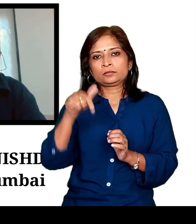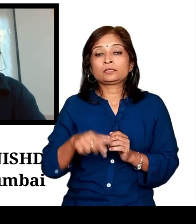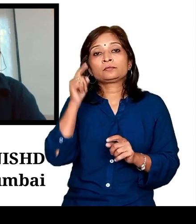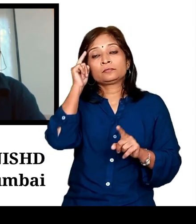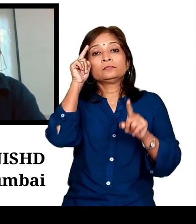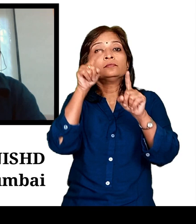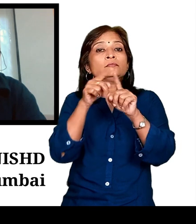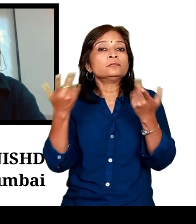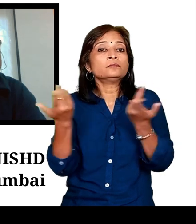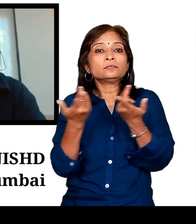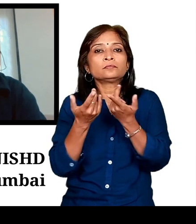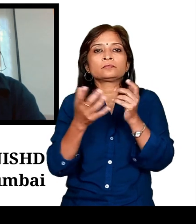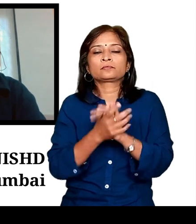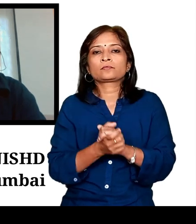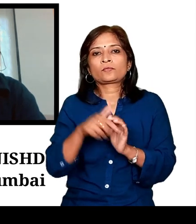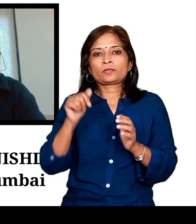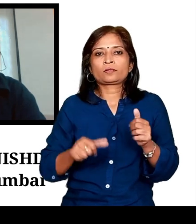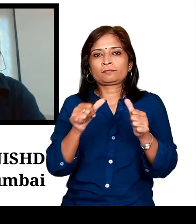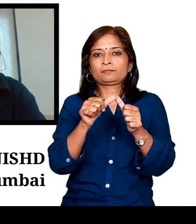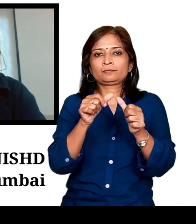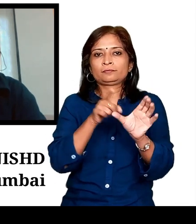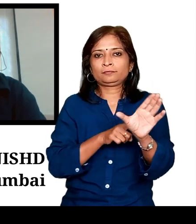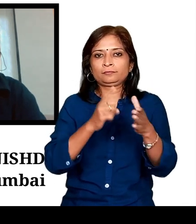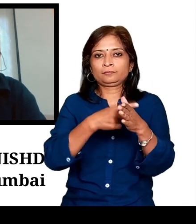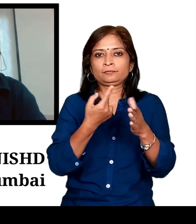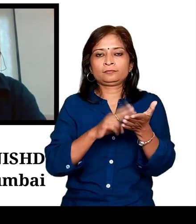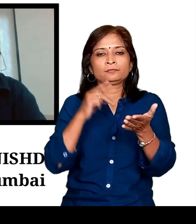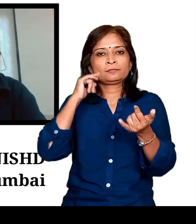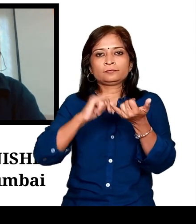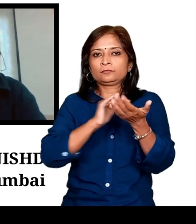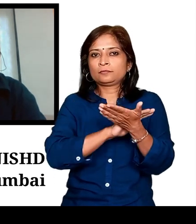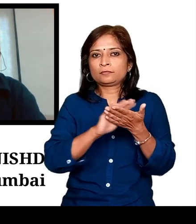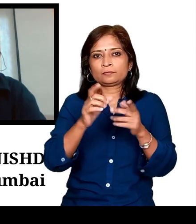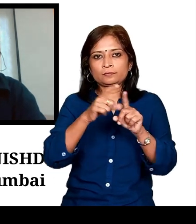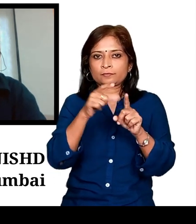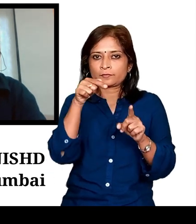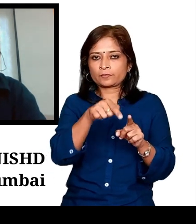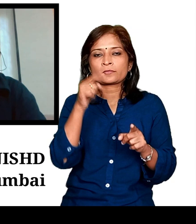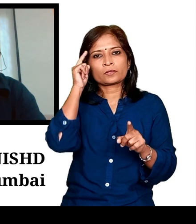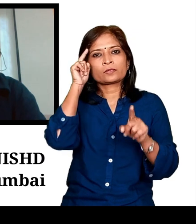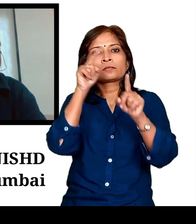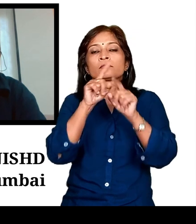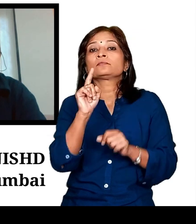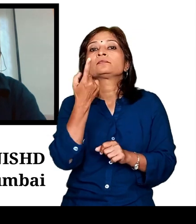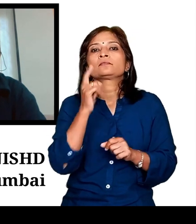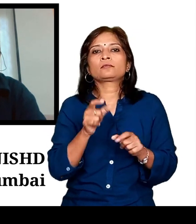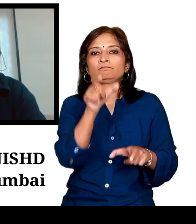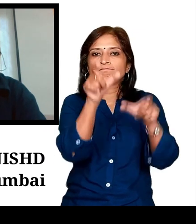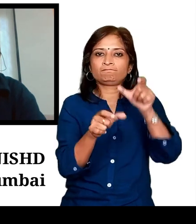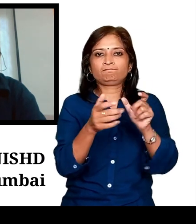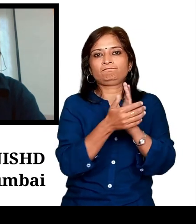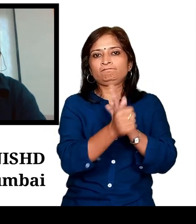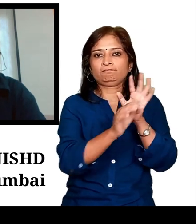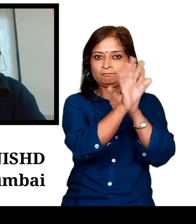द ऑब्जेक्टिव्स ऑफ अलियावर्धन नेशनल इंस्टीट्यूट आर लाइक फर्स्ट ऑफ ऑल मैन पावर